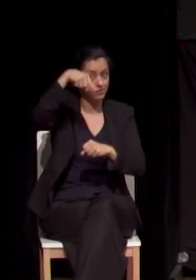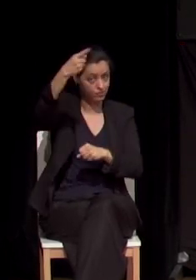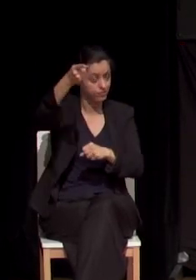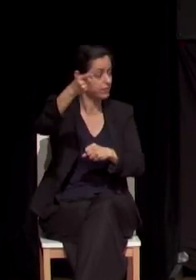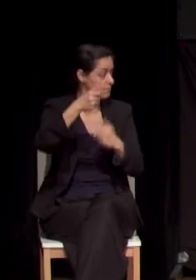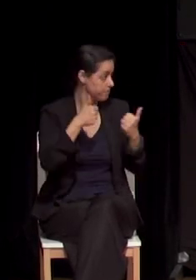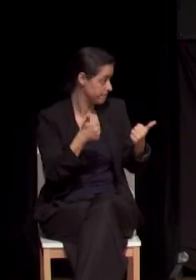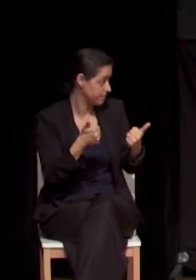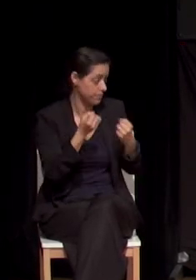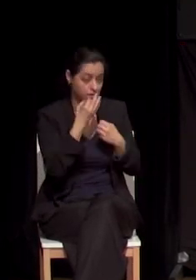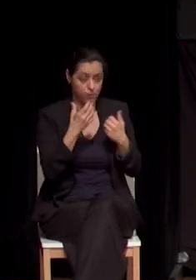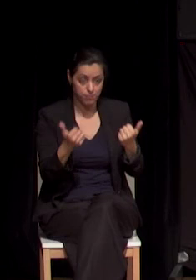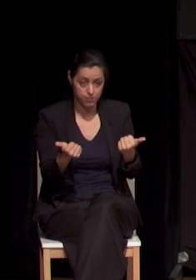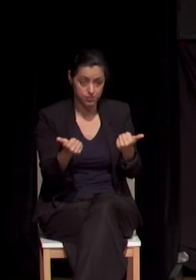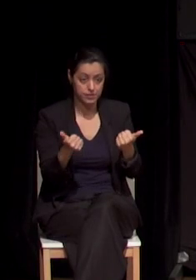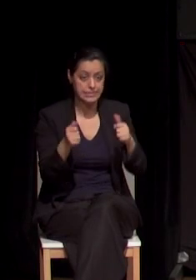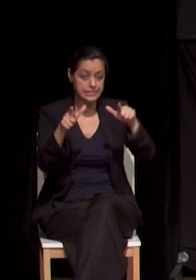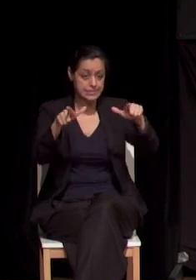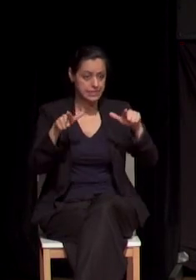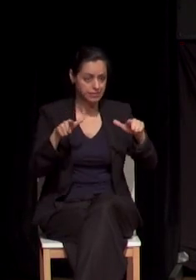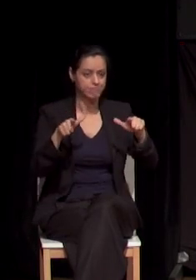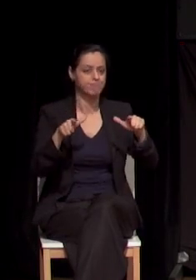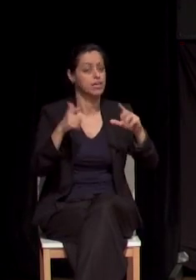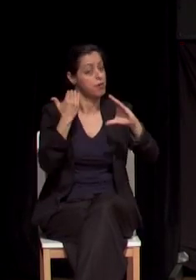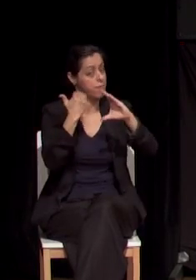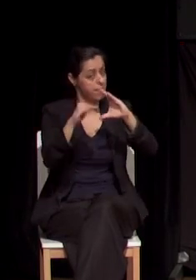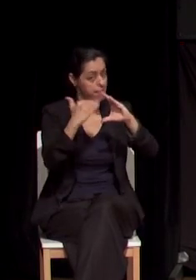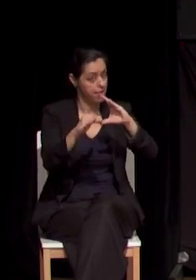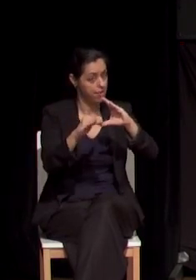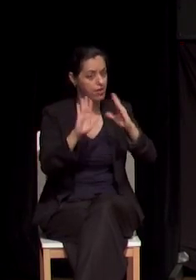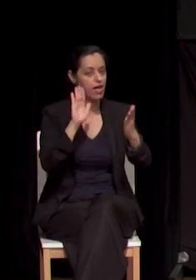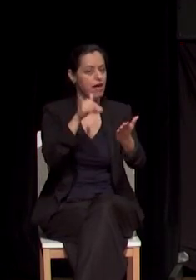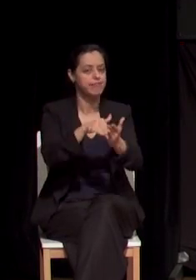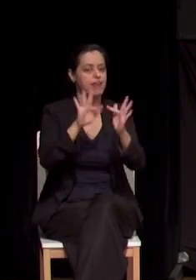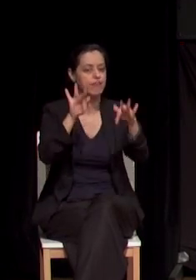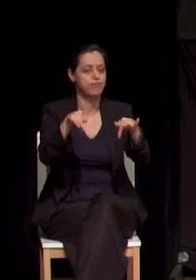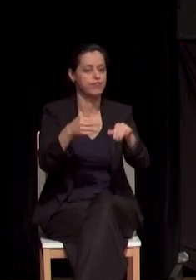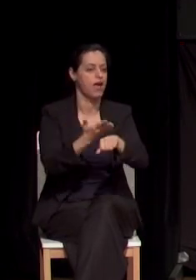vocês, professores, tá bom? Certificado por e-mail até o fim do mês. Não adianta